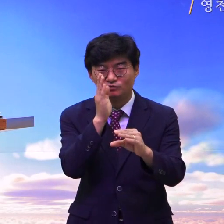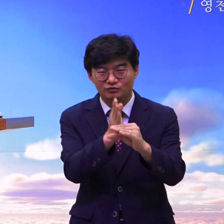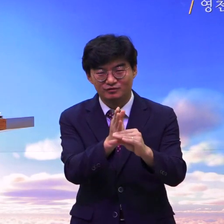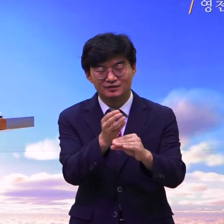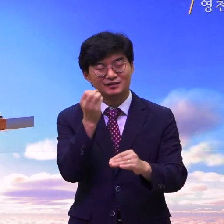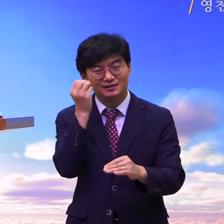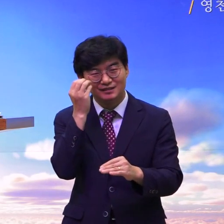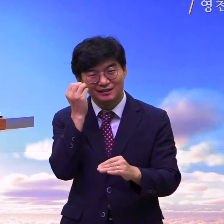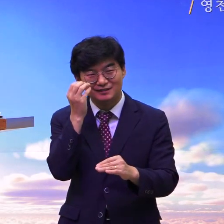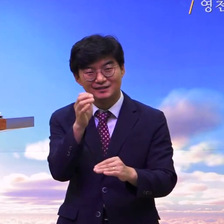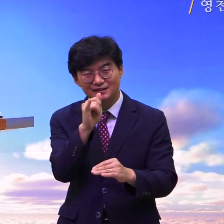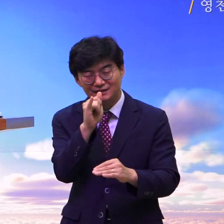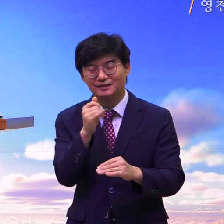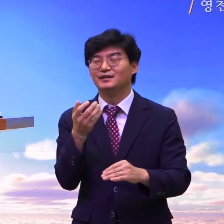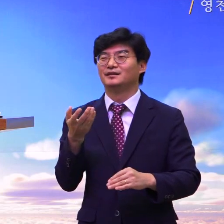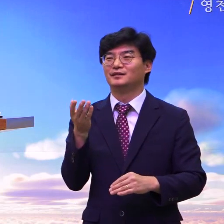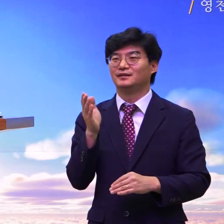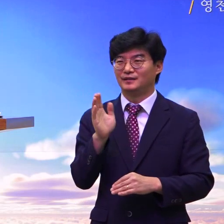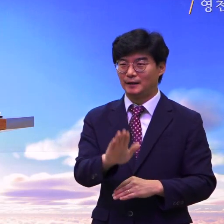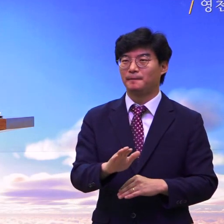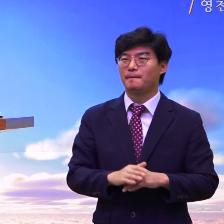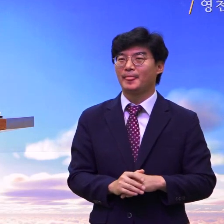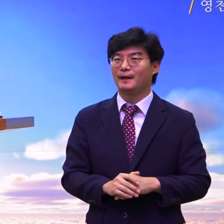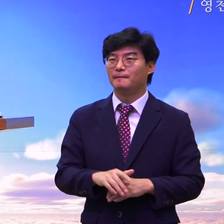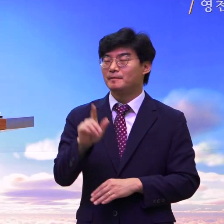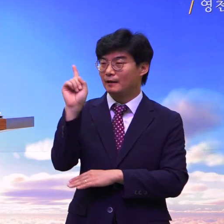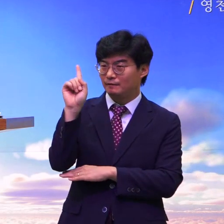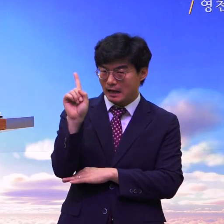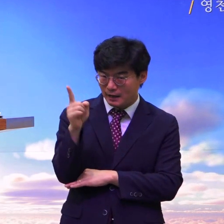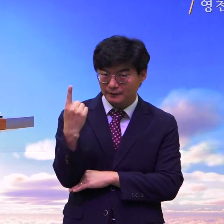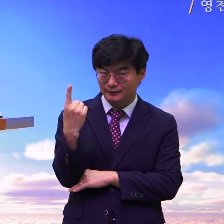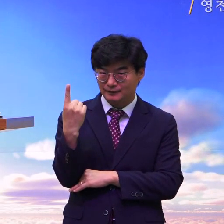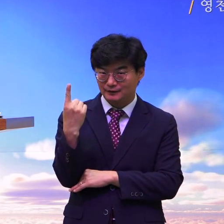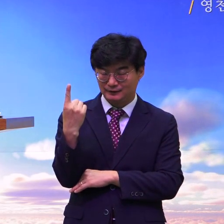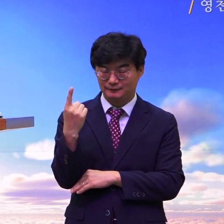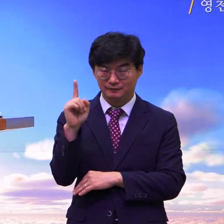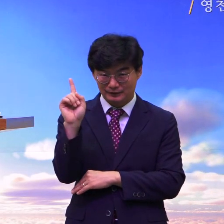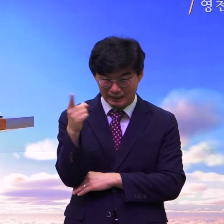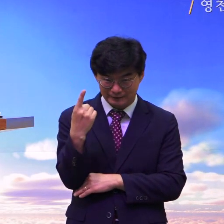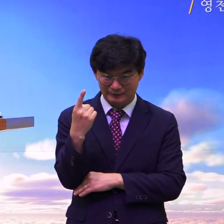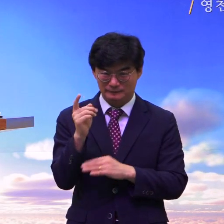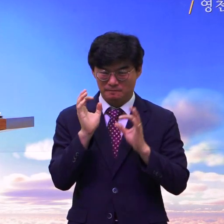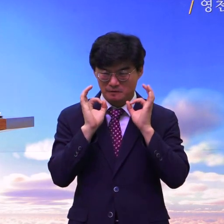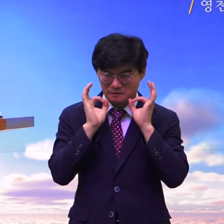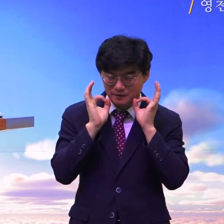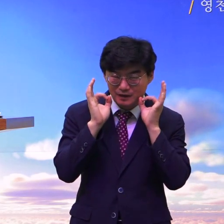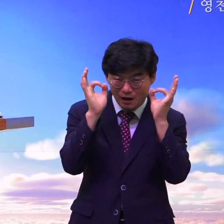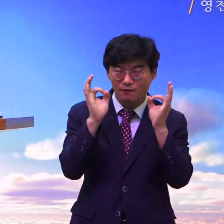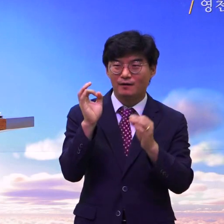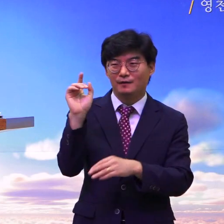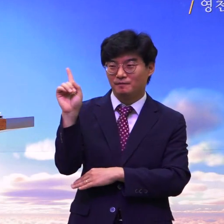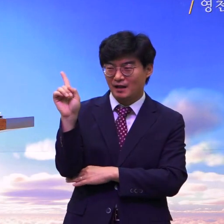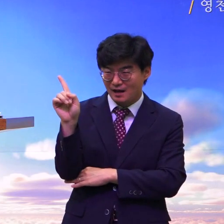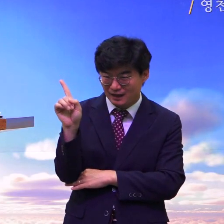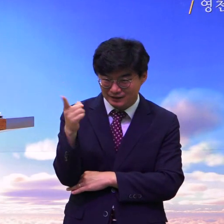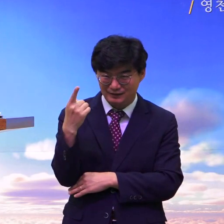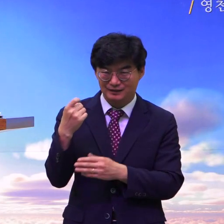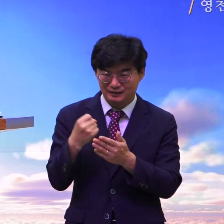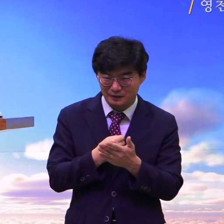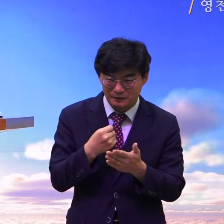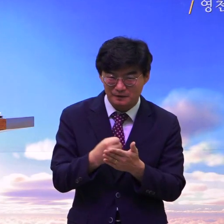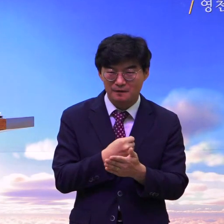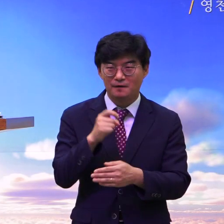그런데 여러분, 분명히 말씀드리고 싶은 것은 다윗이 가지고 있었던 이런 갈급함, 이것이 정상이라는